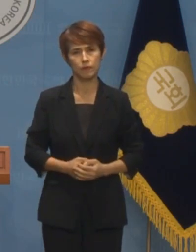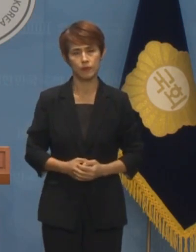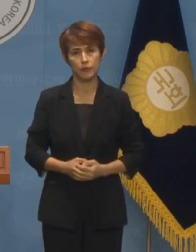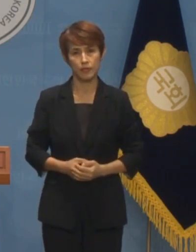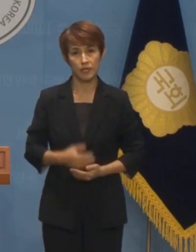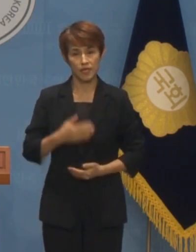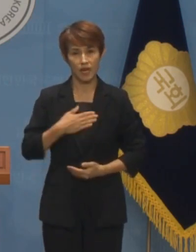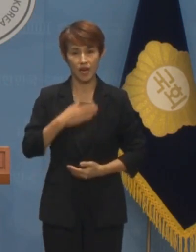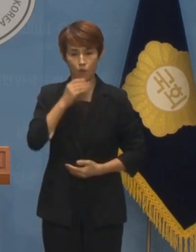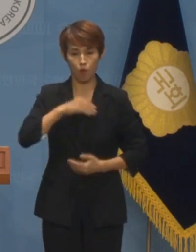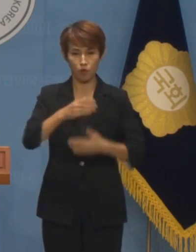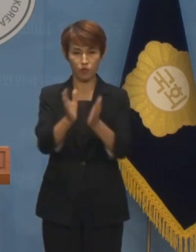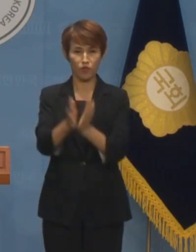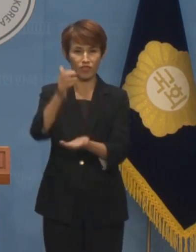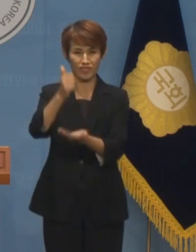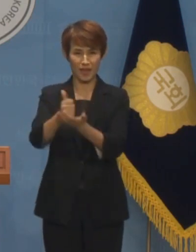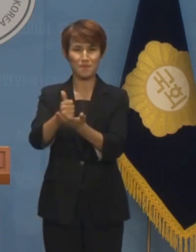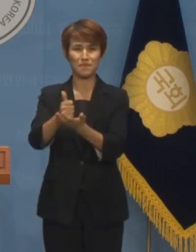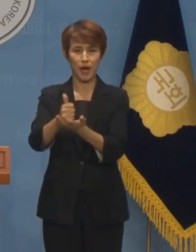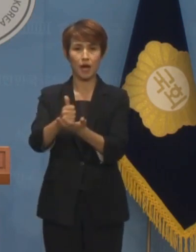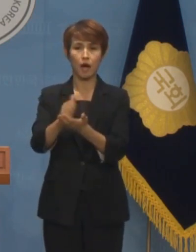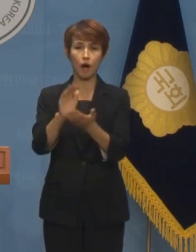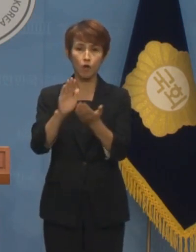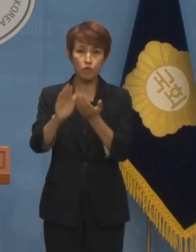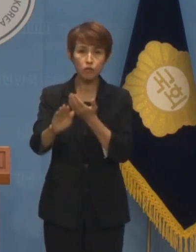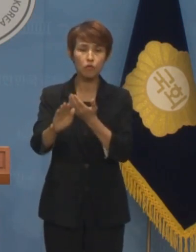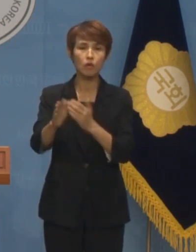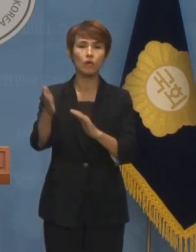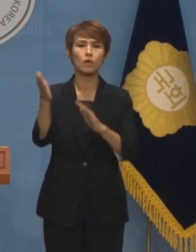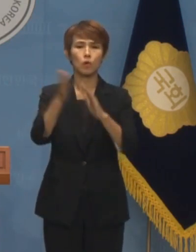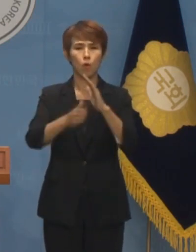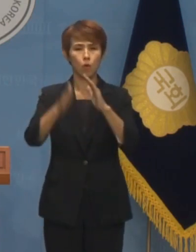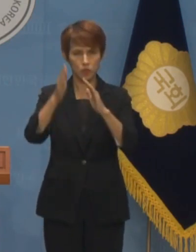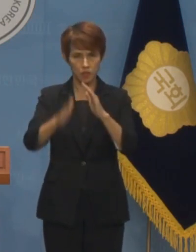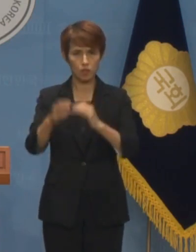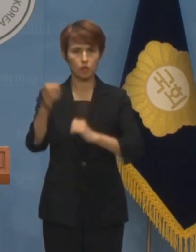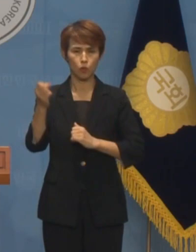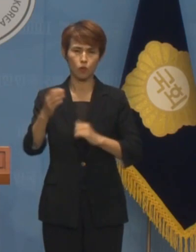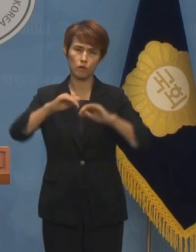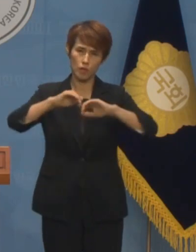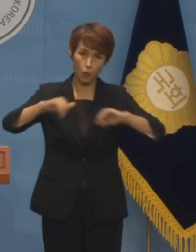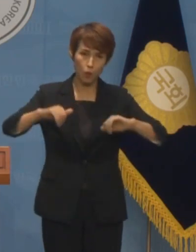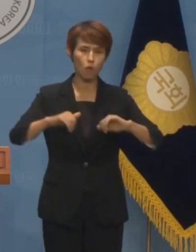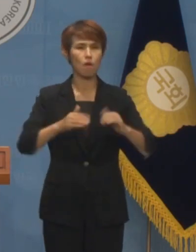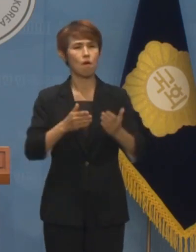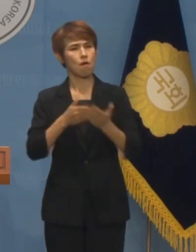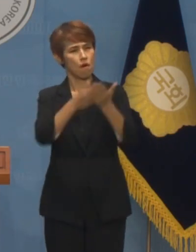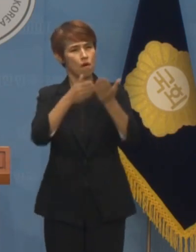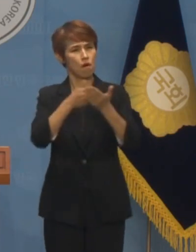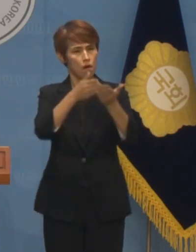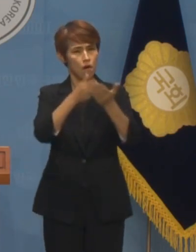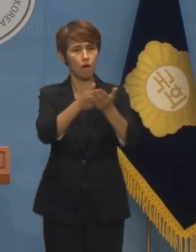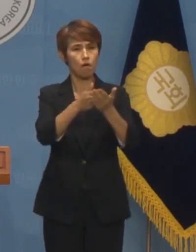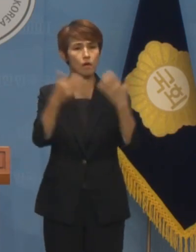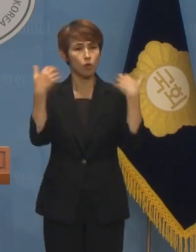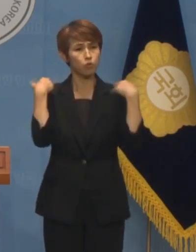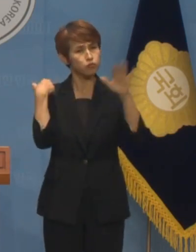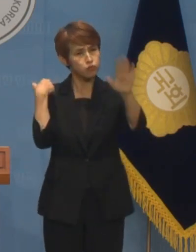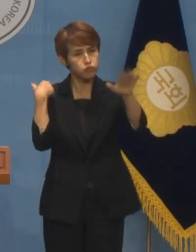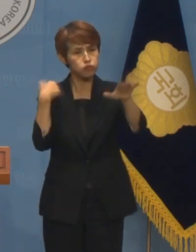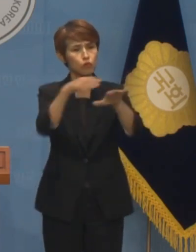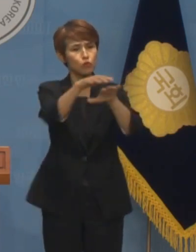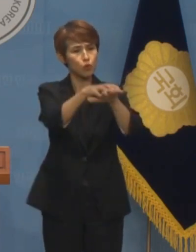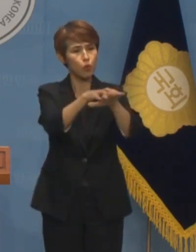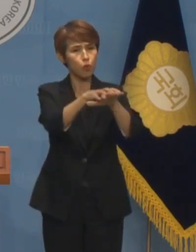제가 보건복지위원장이 된 후 공식 그리고 비공식적으로 수차례 정부가